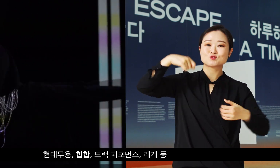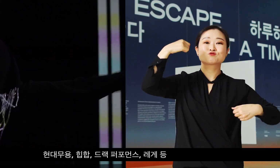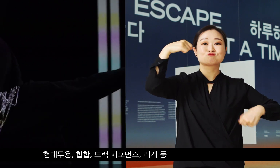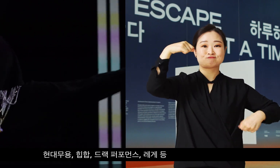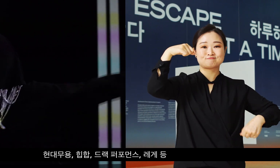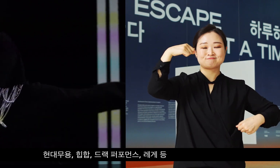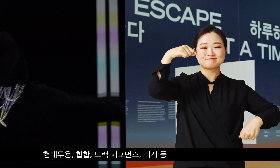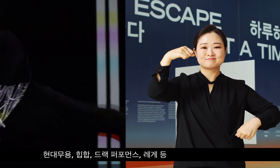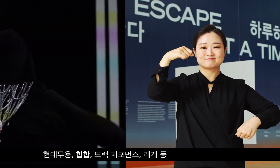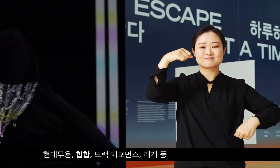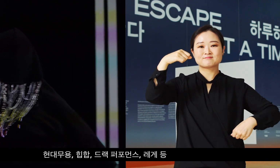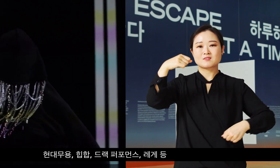레게 등